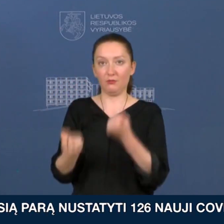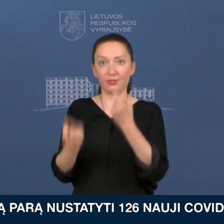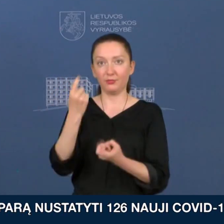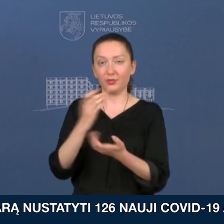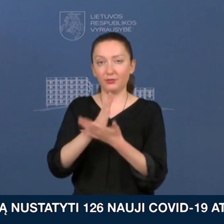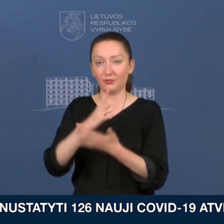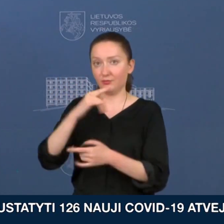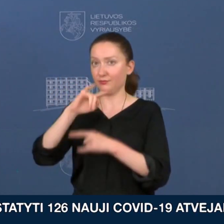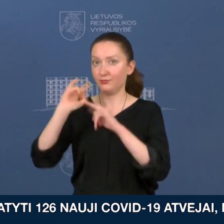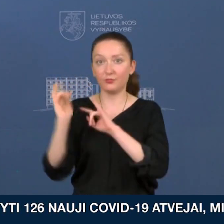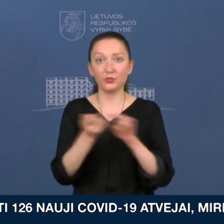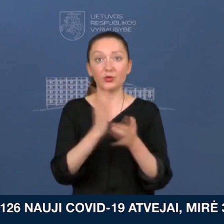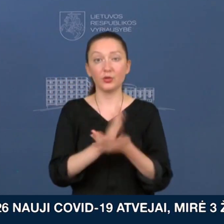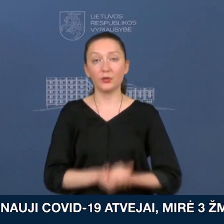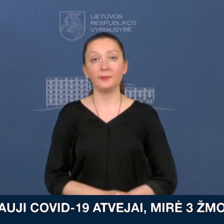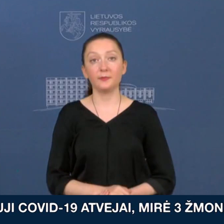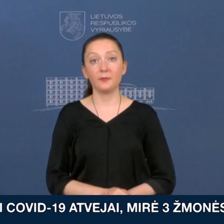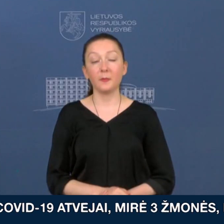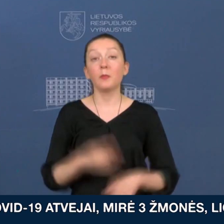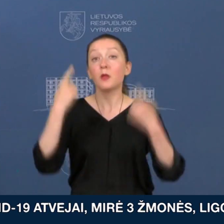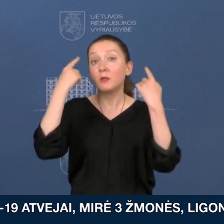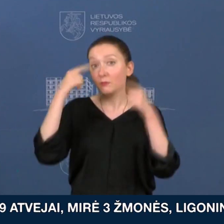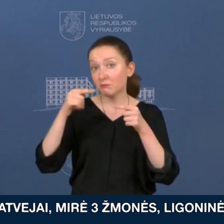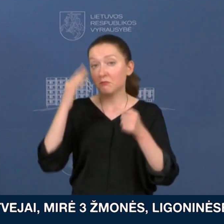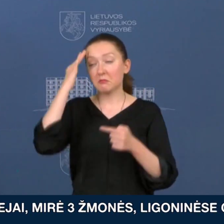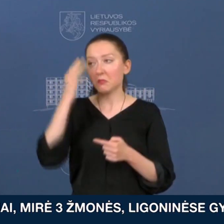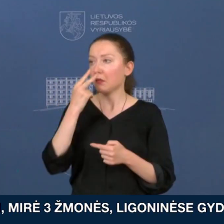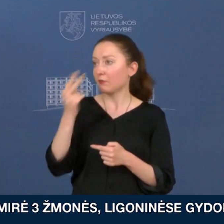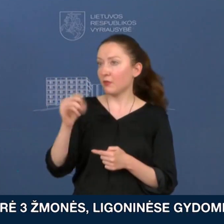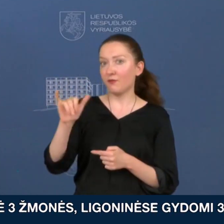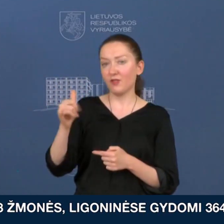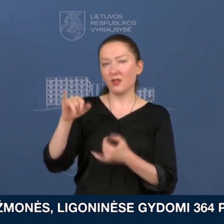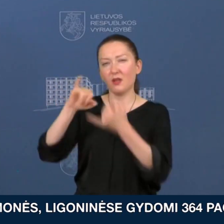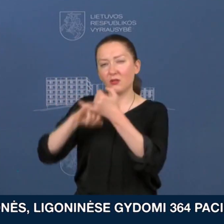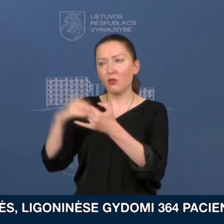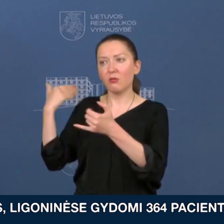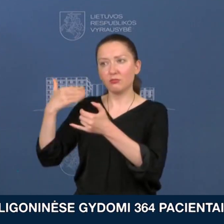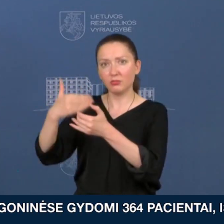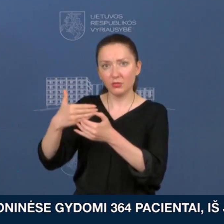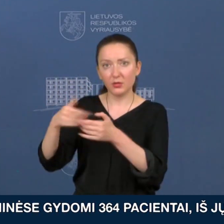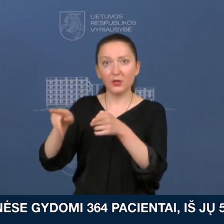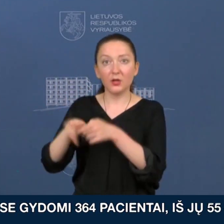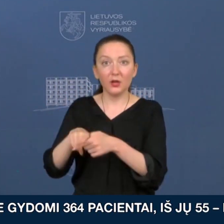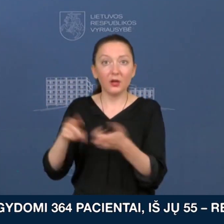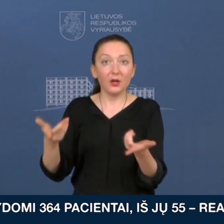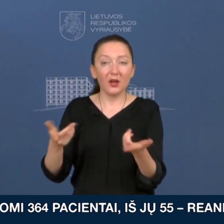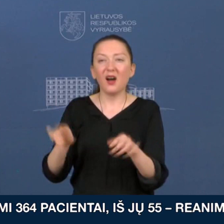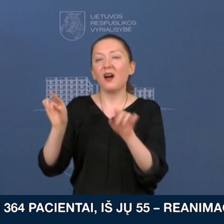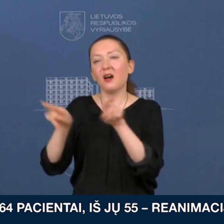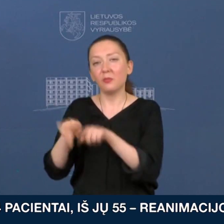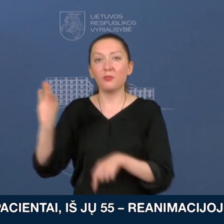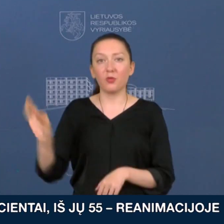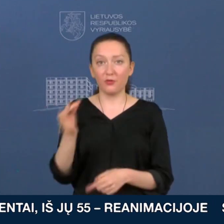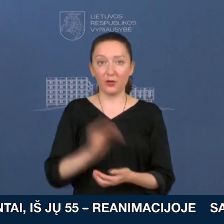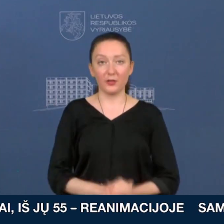dabar šitą visą istoriją, bet kita vertus vertinu visą istoriją kaip eilinę Kremliaus provokaciją.